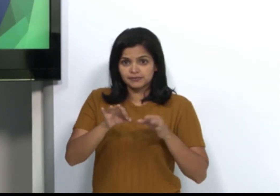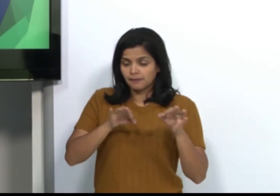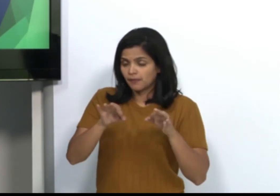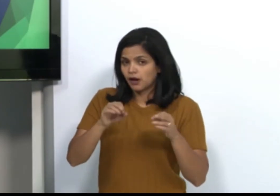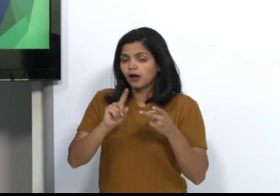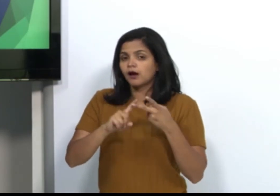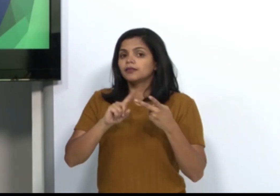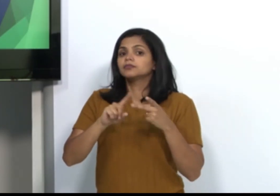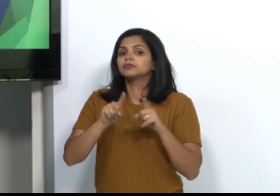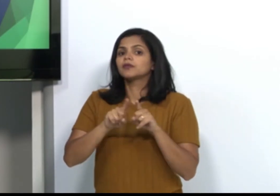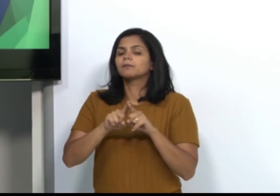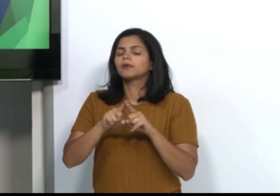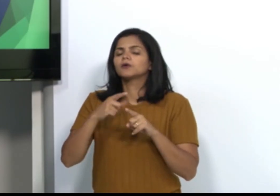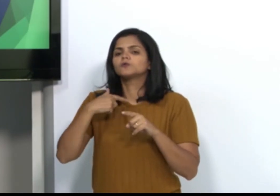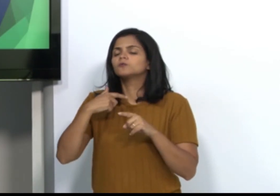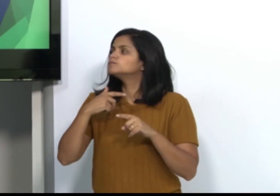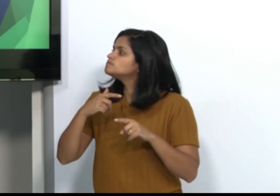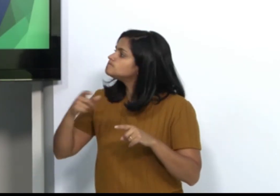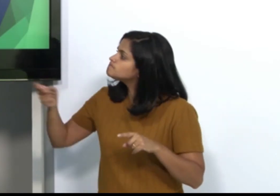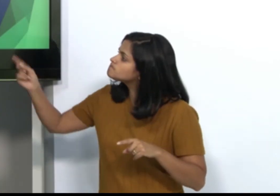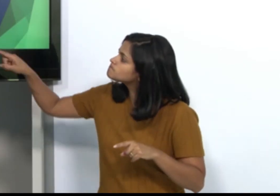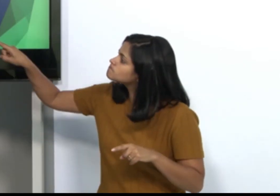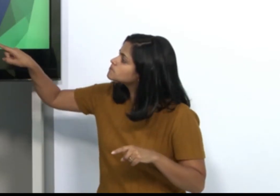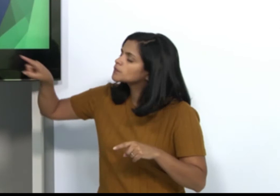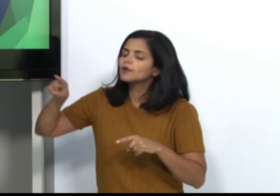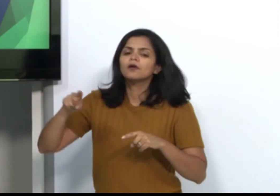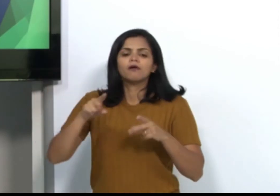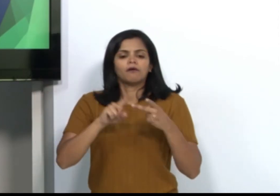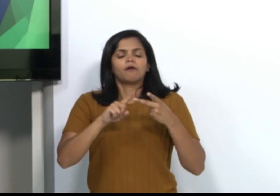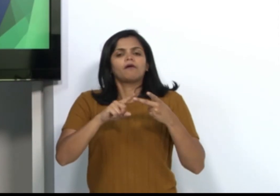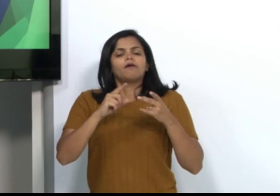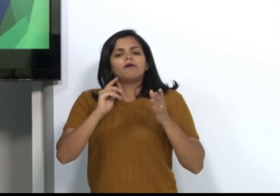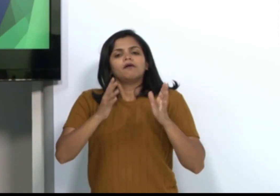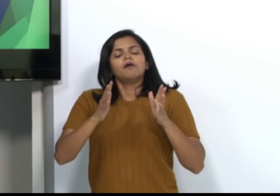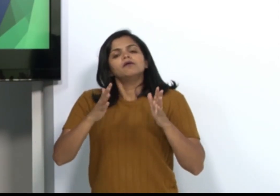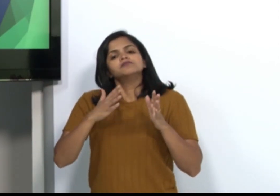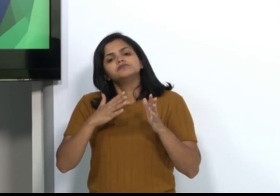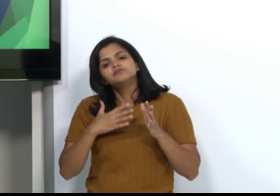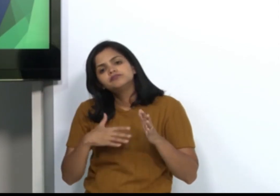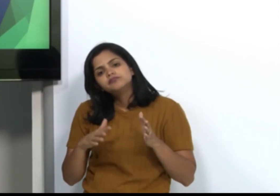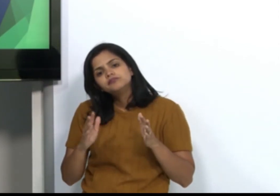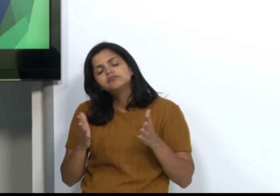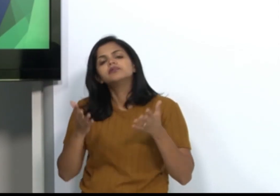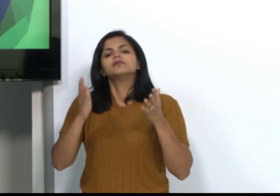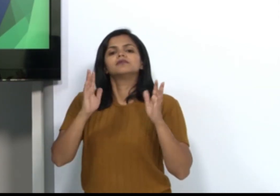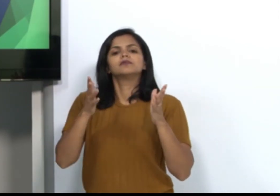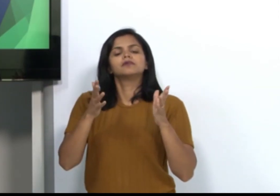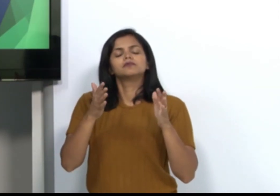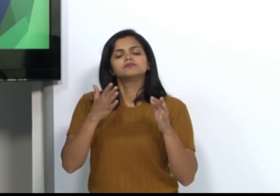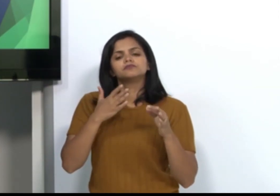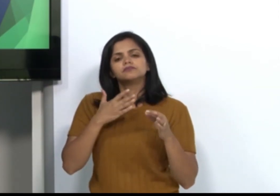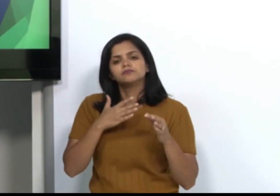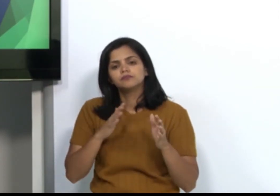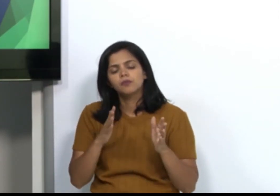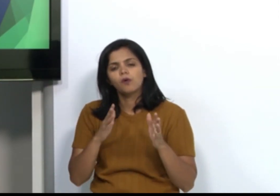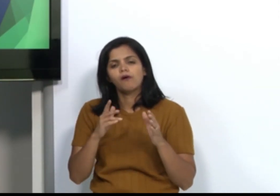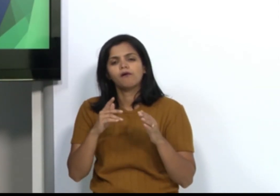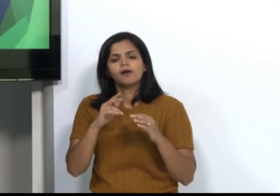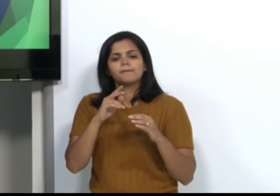Quando eu começo a preparar, eu tenho que ficar atenta. Se o vídeo é calmo,